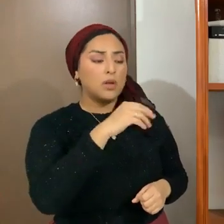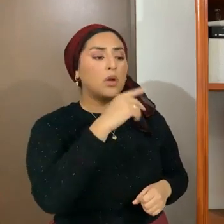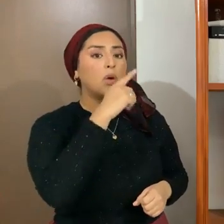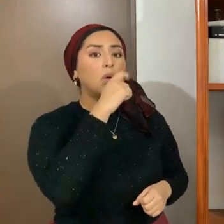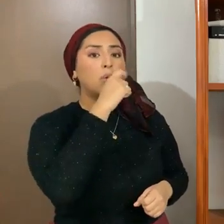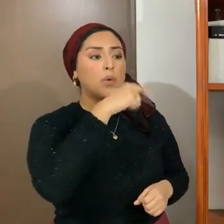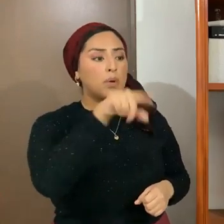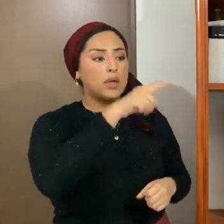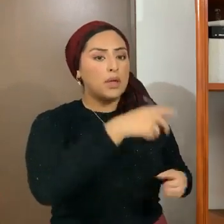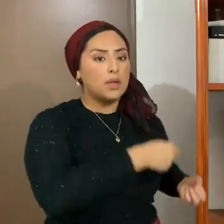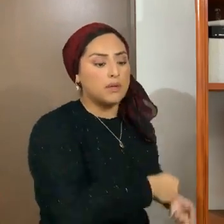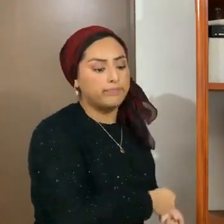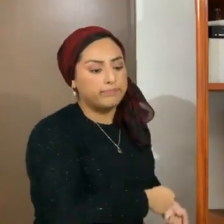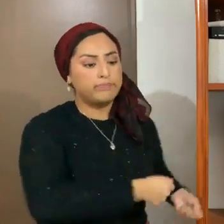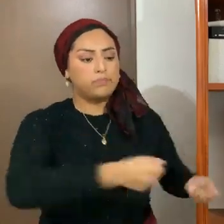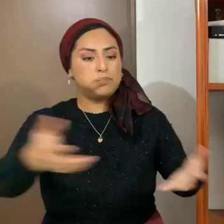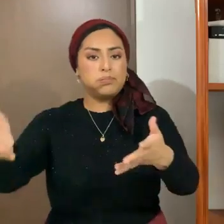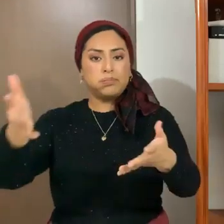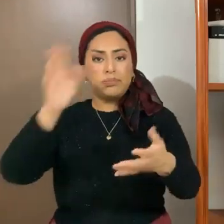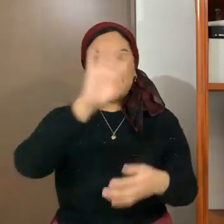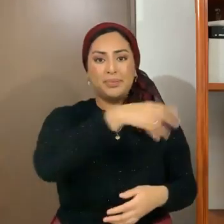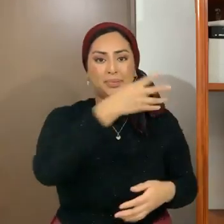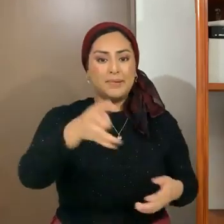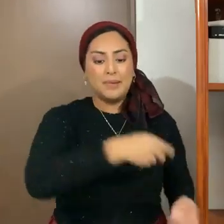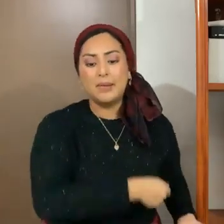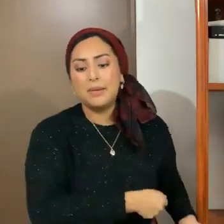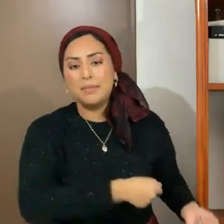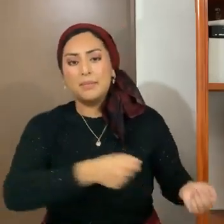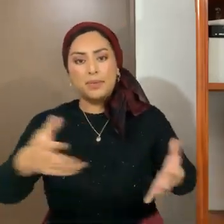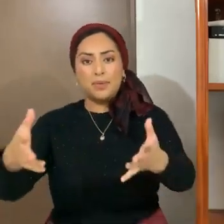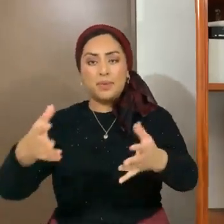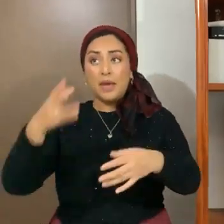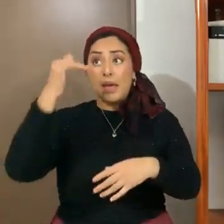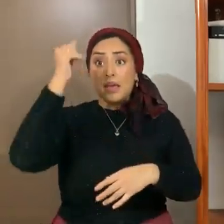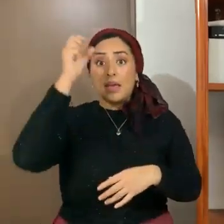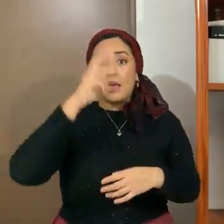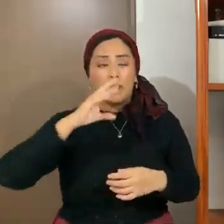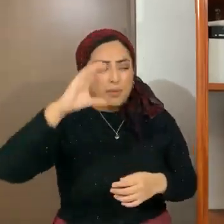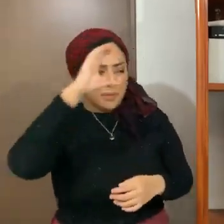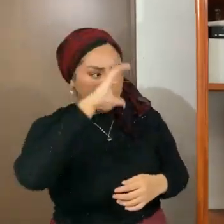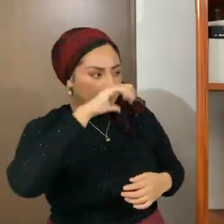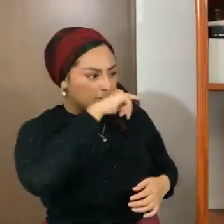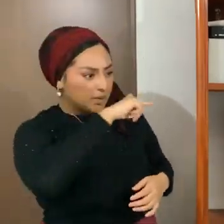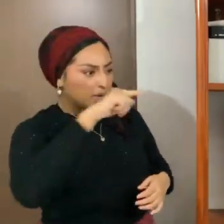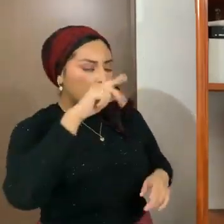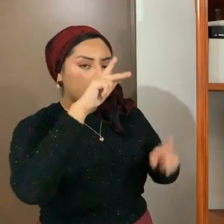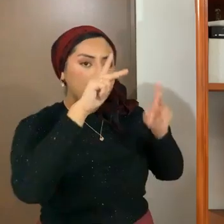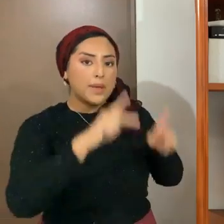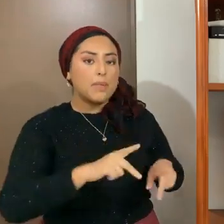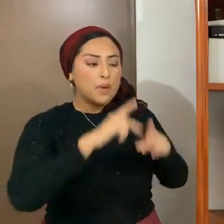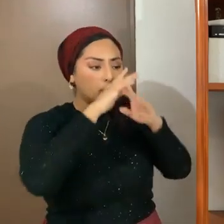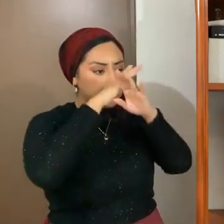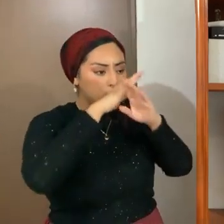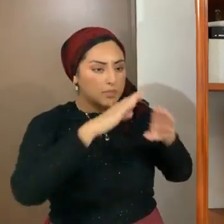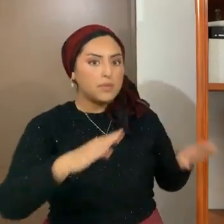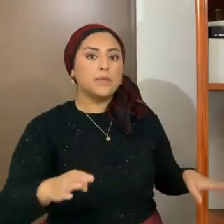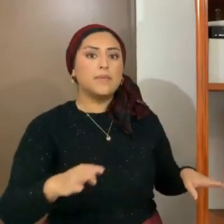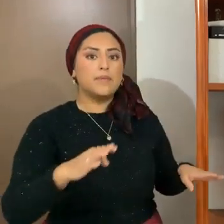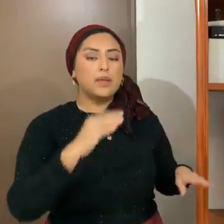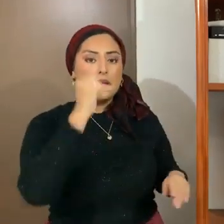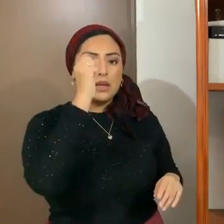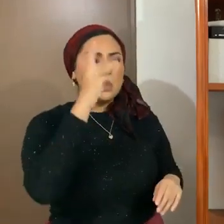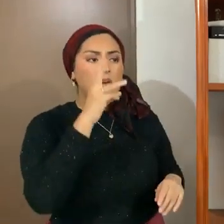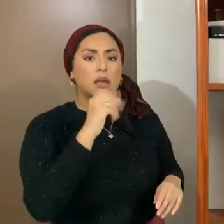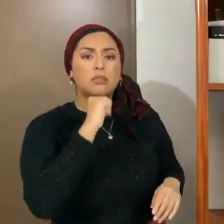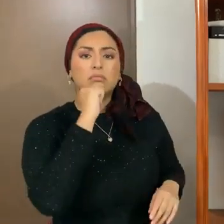en el mar, porque eran pescadores. Es decir, Yahshua buscó entre las almas humildes, pero dispuestos. Yahshua